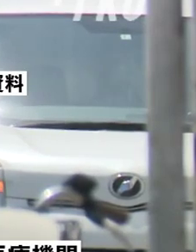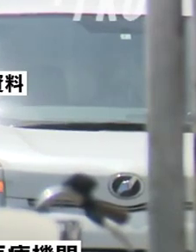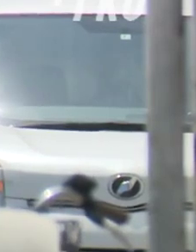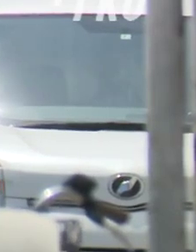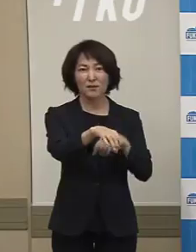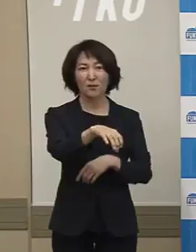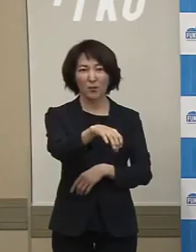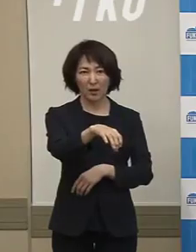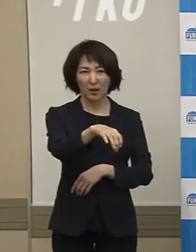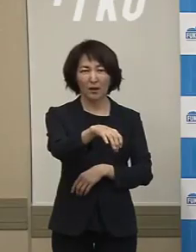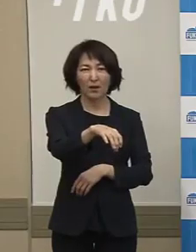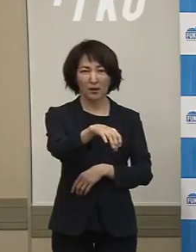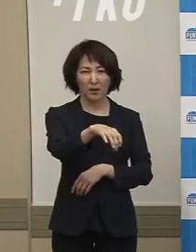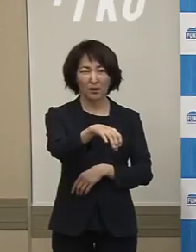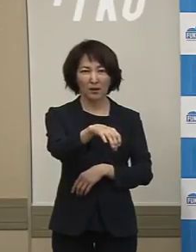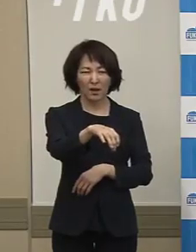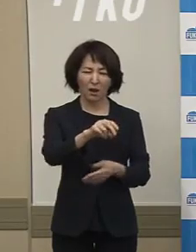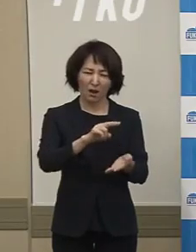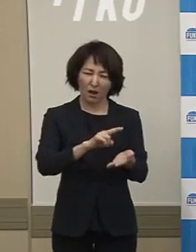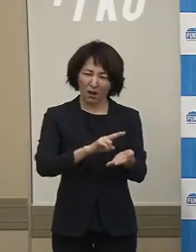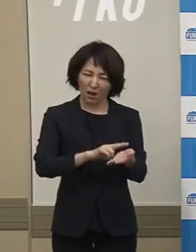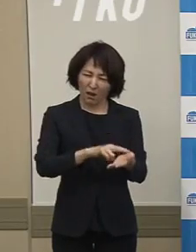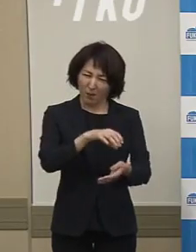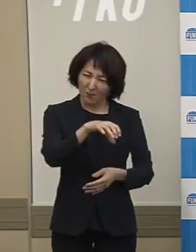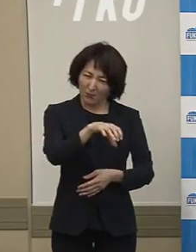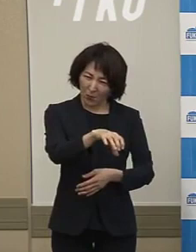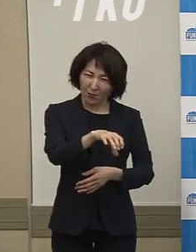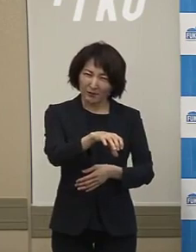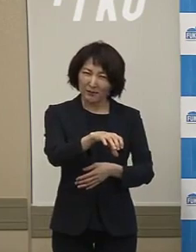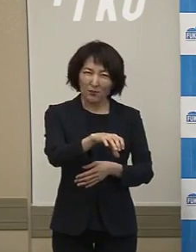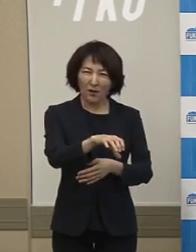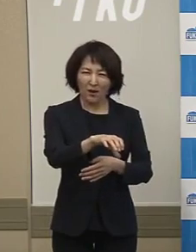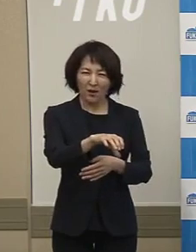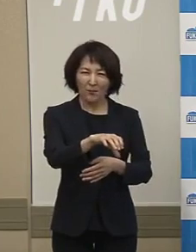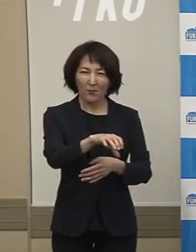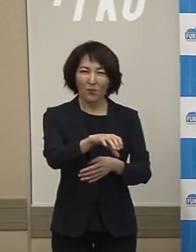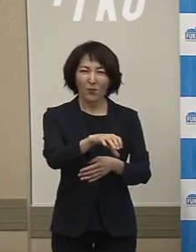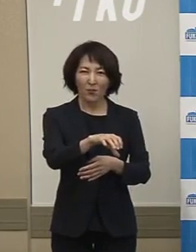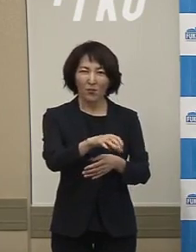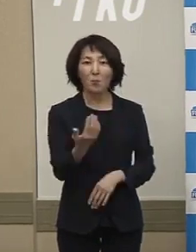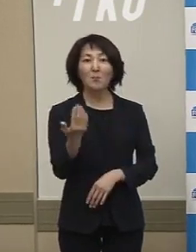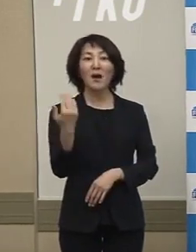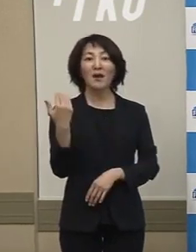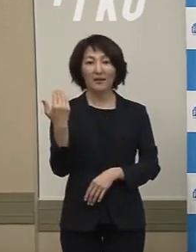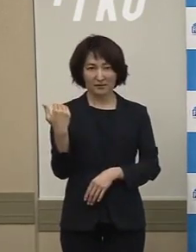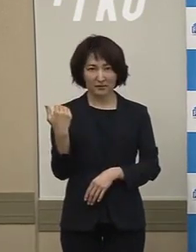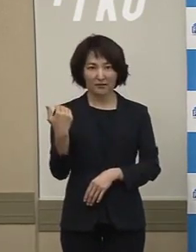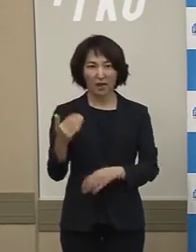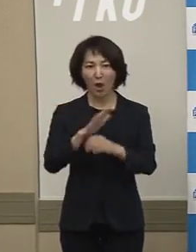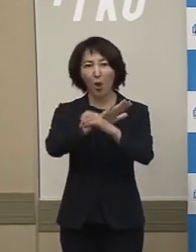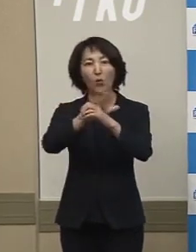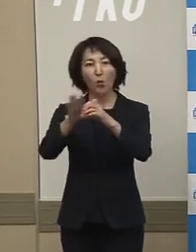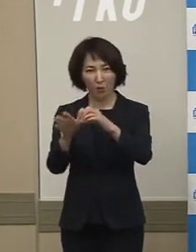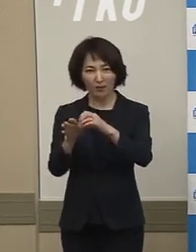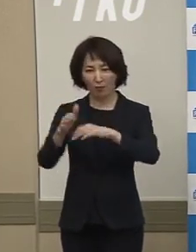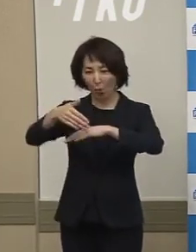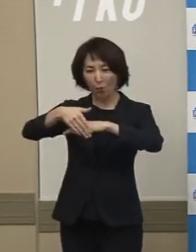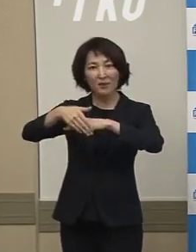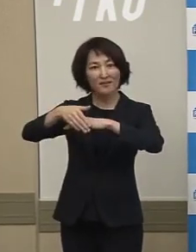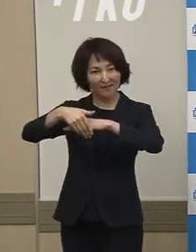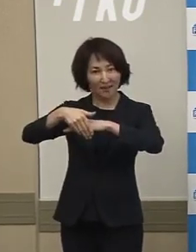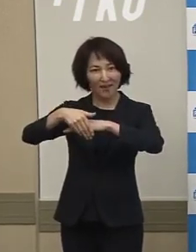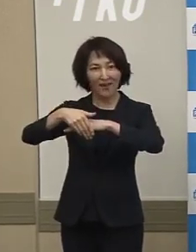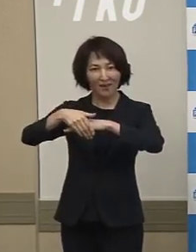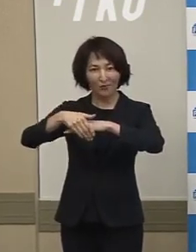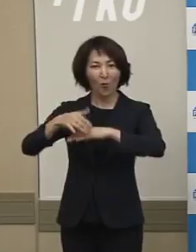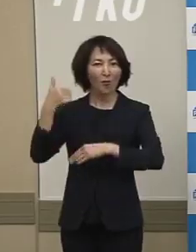。 病院そのものがもう崩壊寸前に来ているというのがこの現状でございます。コロナダイヤルを強化いたしてお